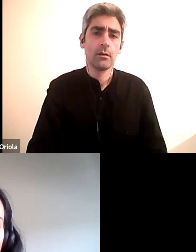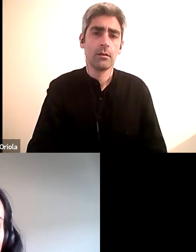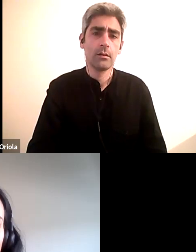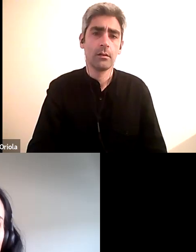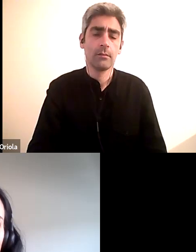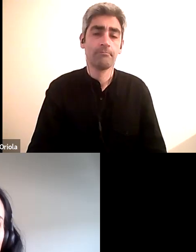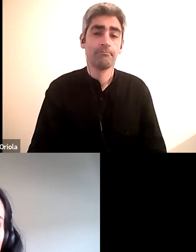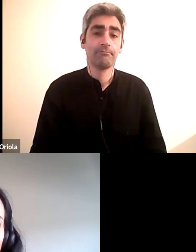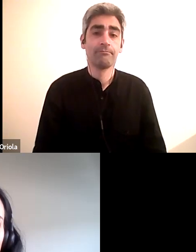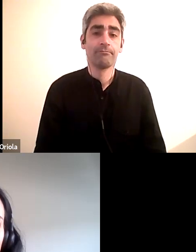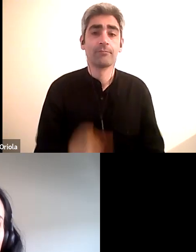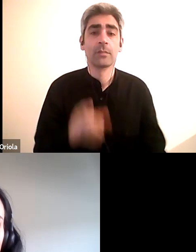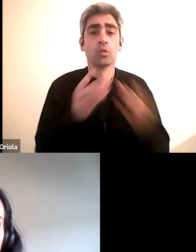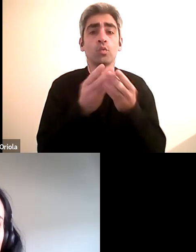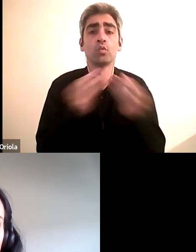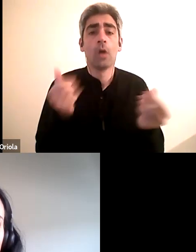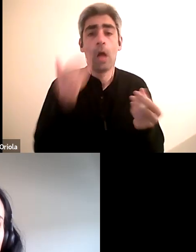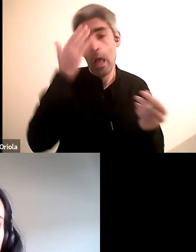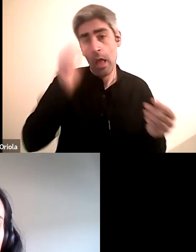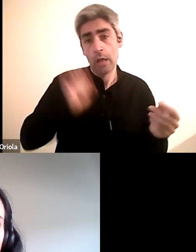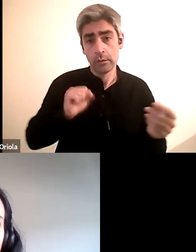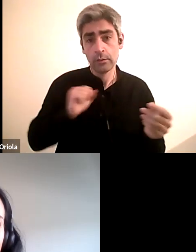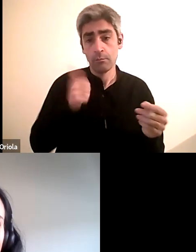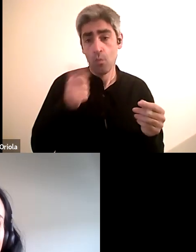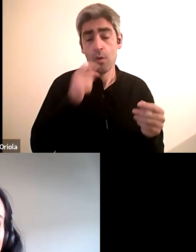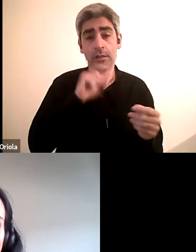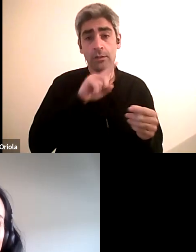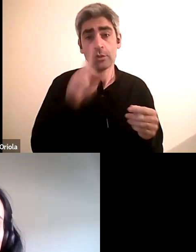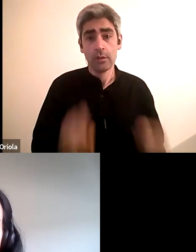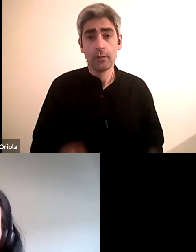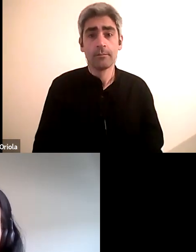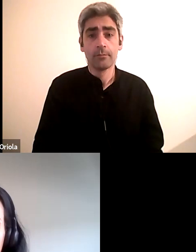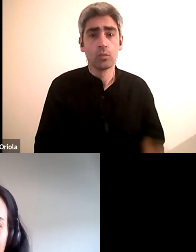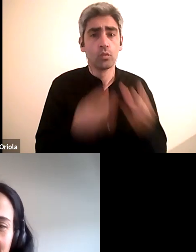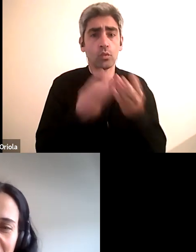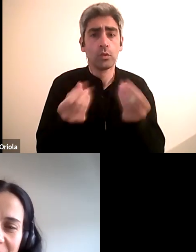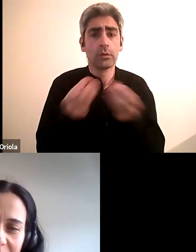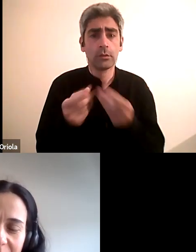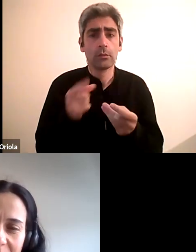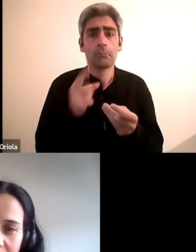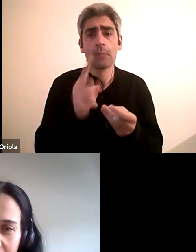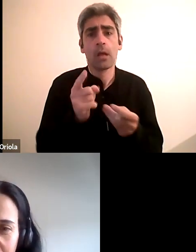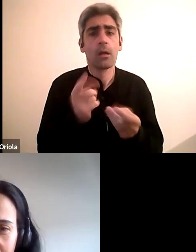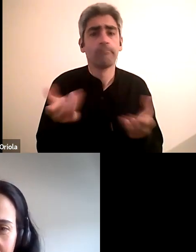Eu acho que a solução é uma excelente questão. Eu acho que a solução passa